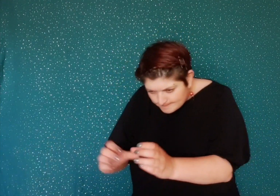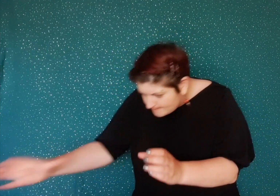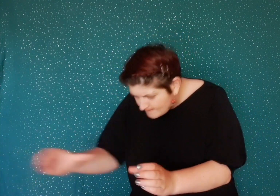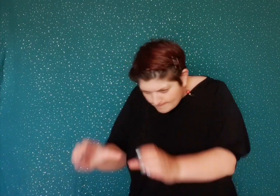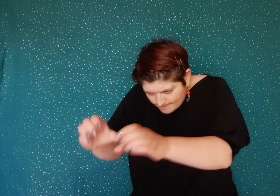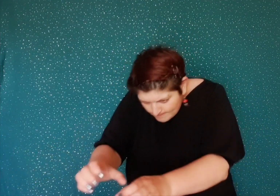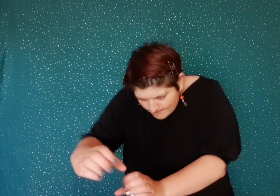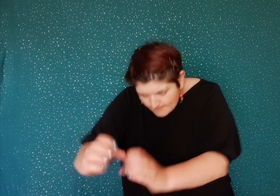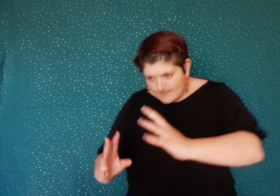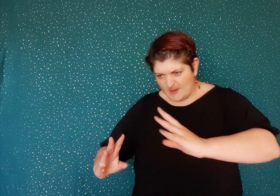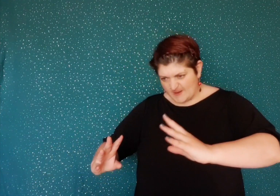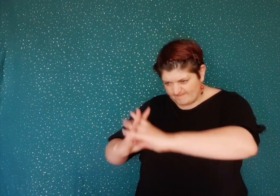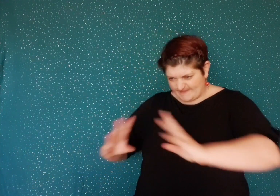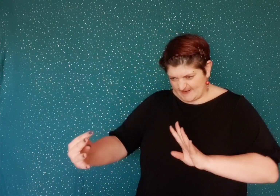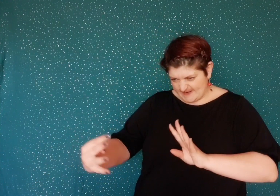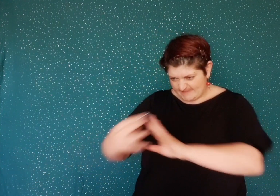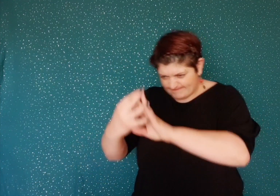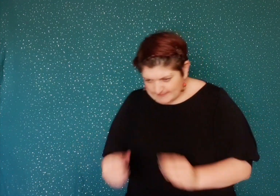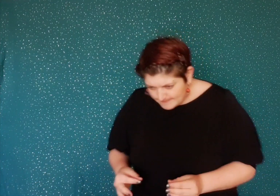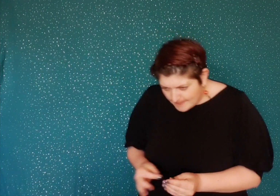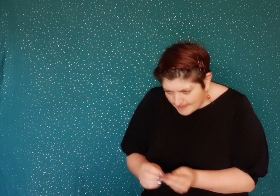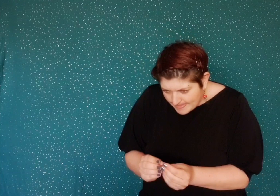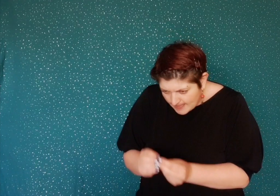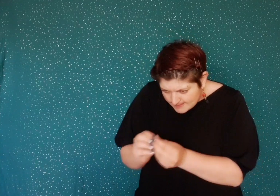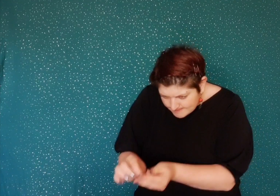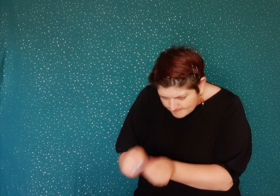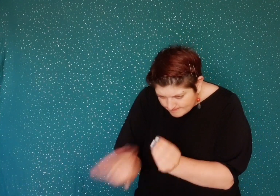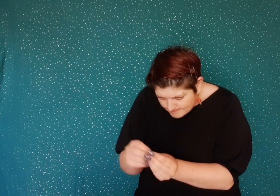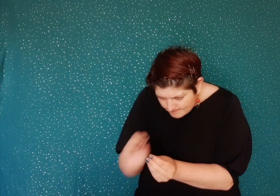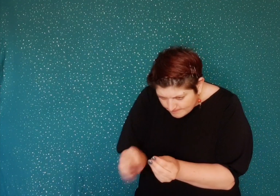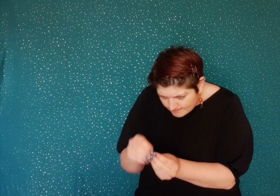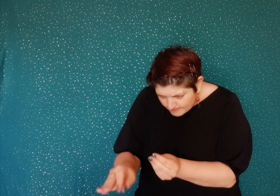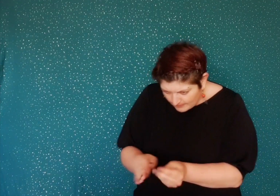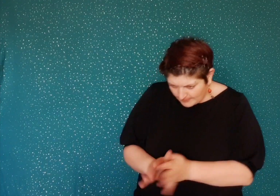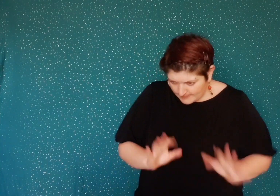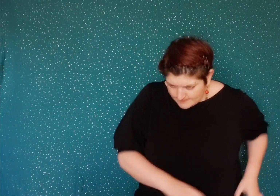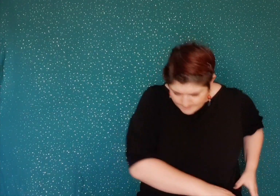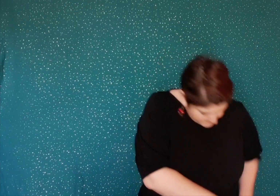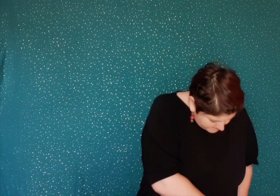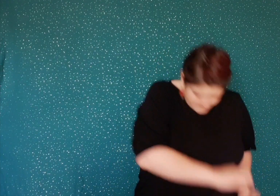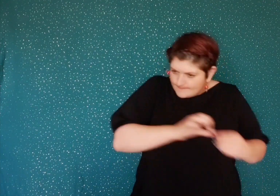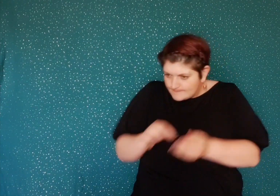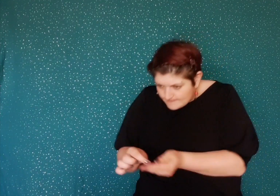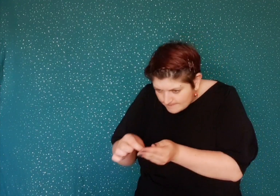Elle fit un feu pour avoir de la lumière.